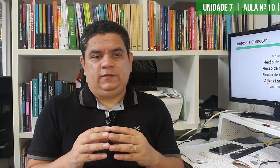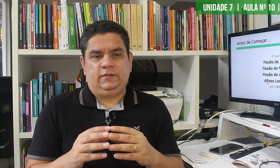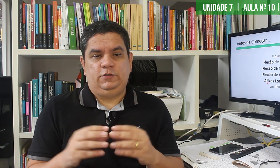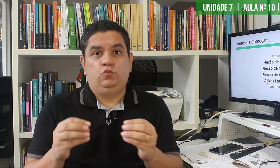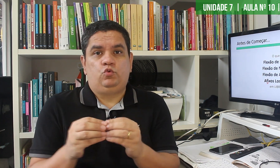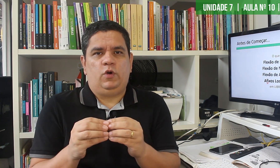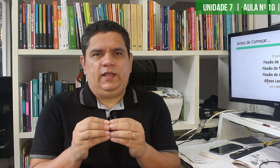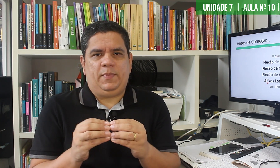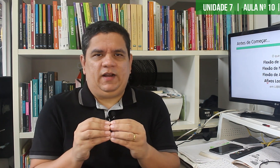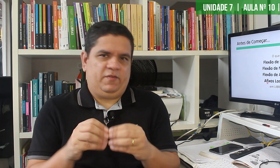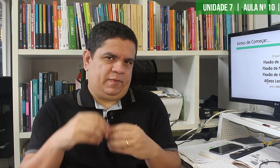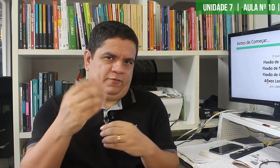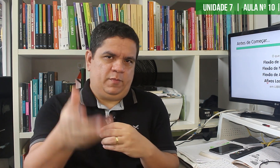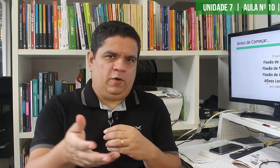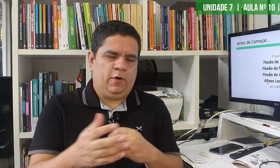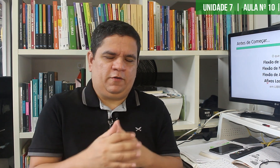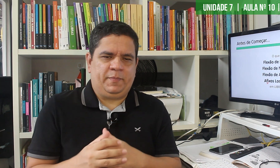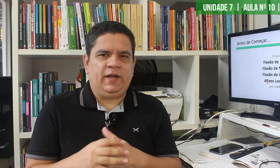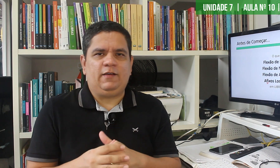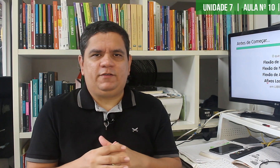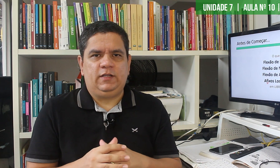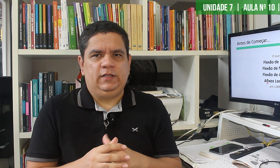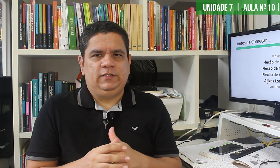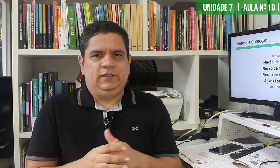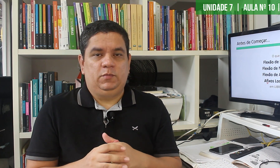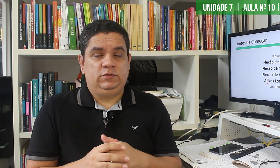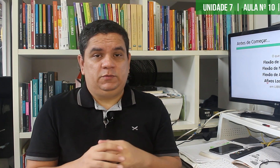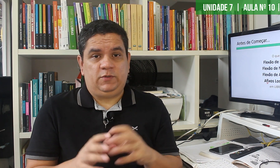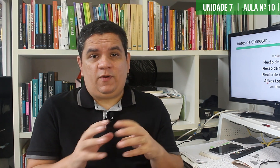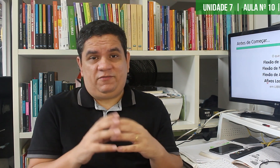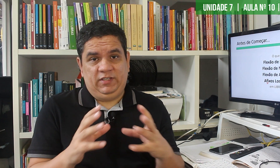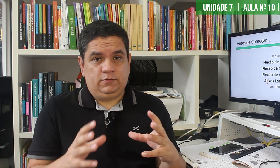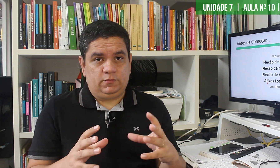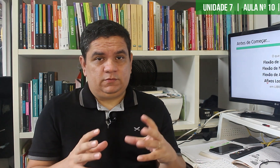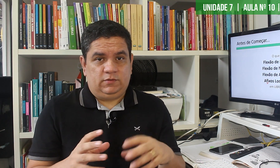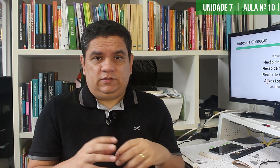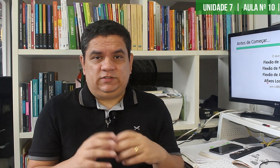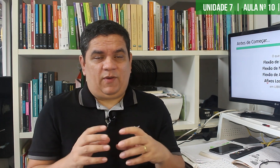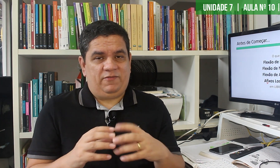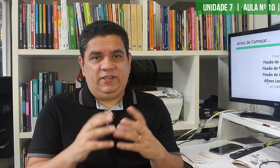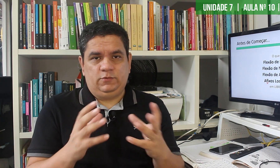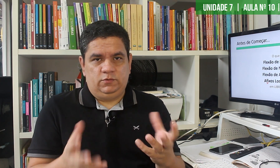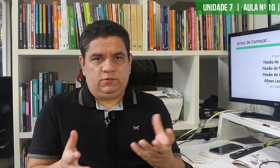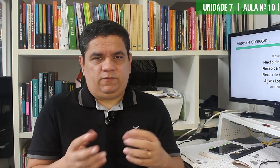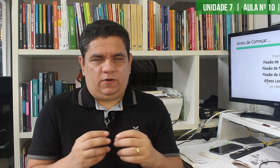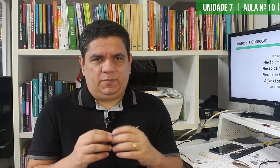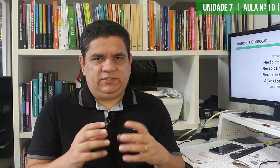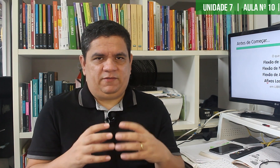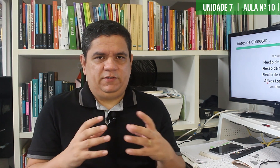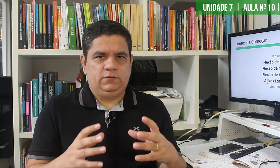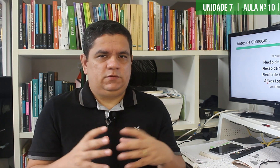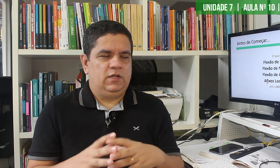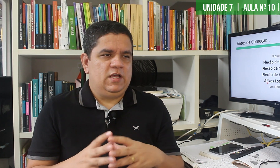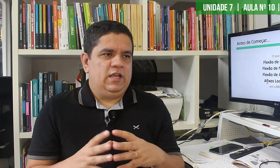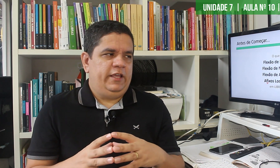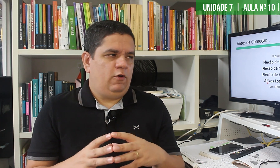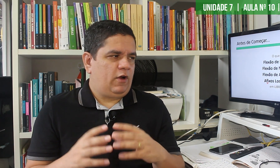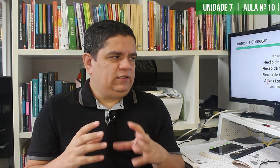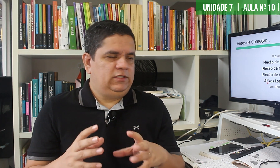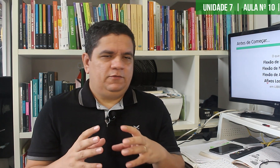se juntou ali a palavra para formar uma nova palavra, tá bom? Então isso é um afixo, são afixos, são formas de afixos. E locativo é